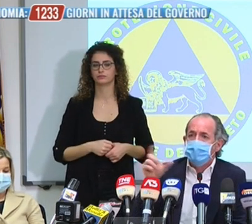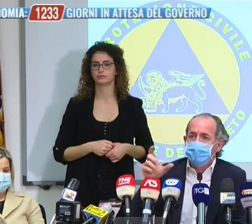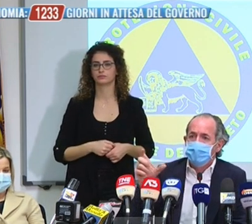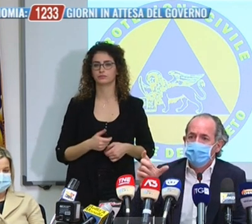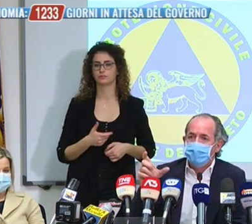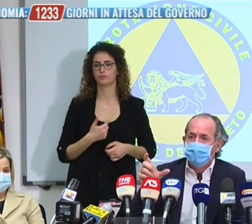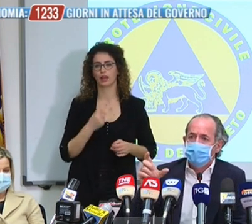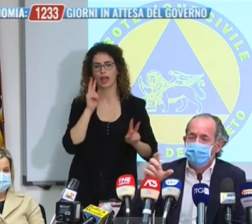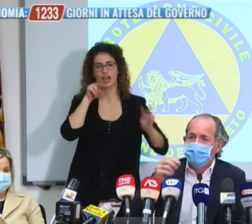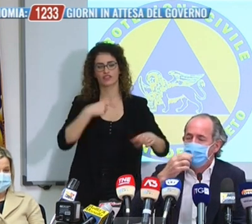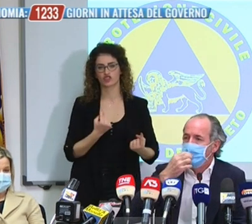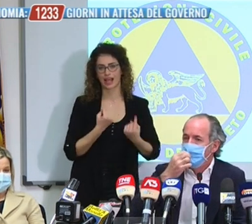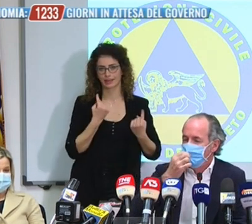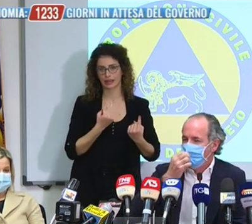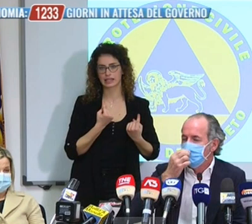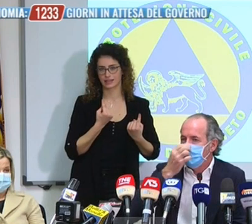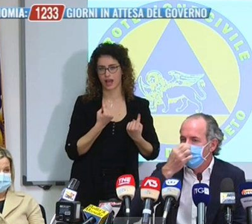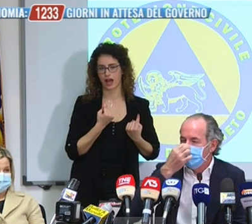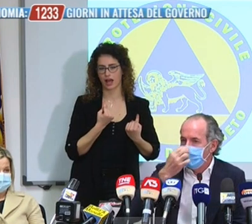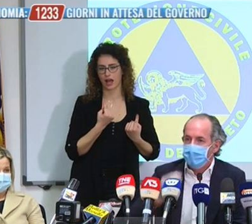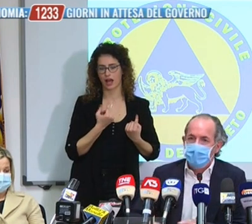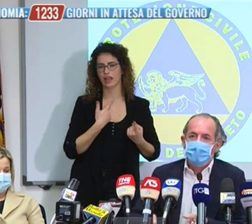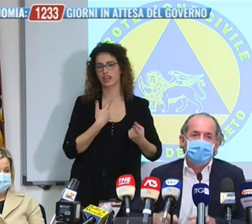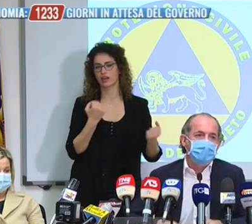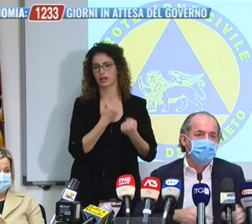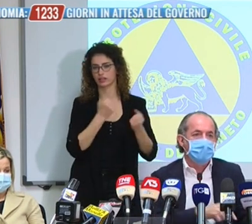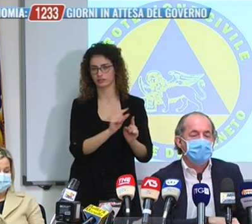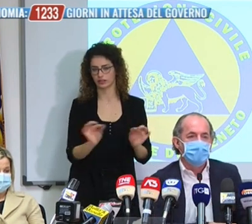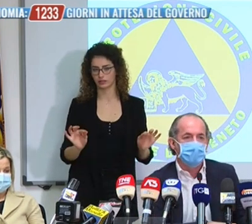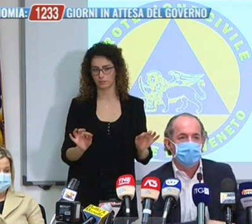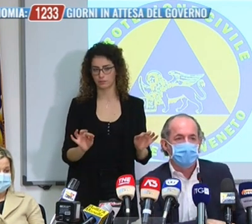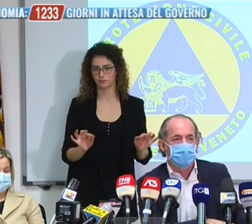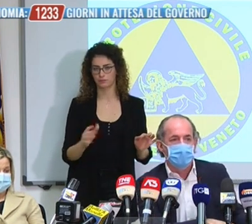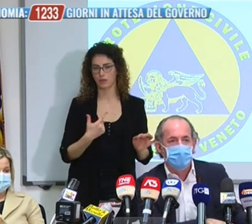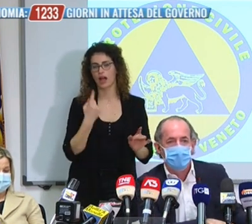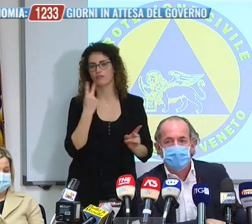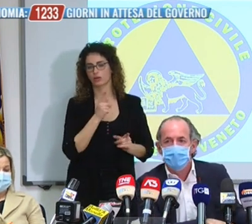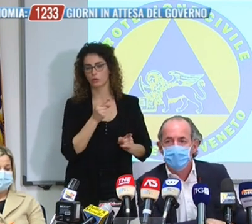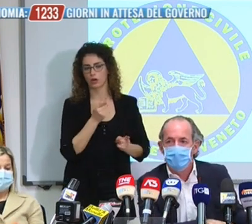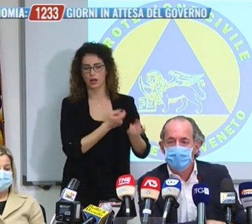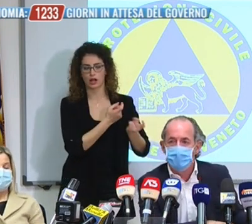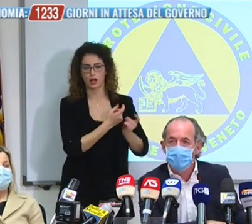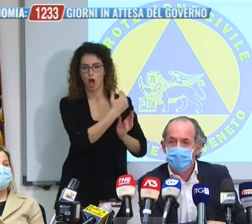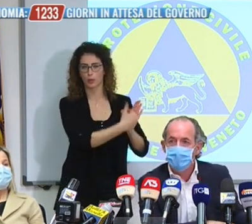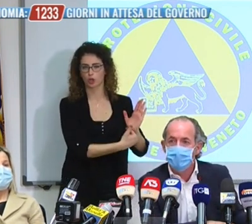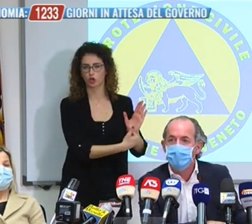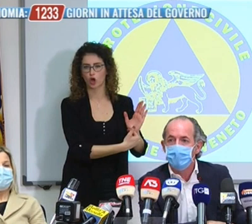della vigile attesa dell'inizio si facciano alcune attività, però è altrettanto vero che richiamano un protocollo diciamo degli MMG che prevede